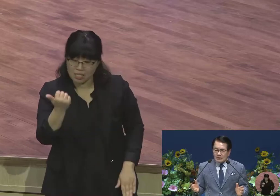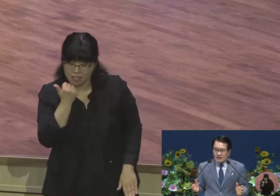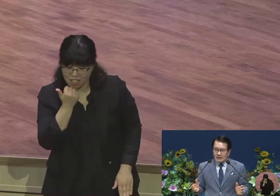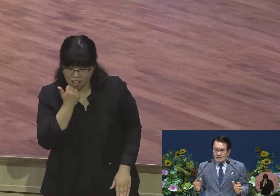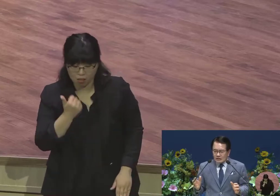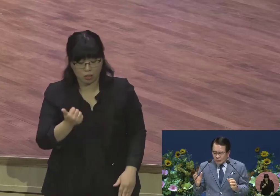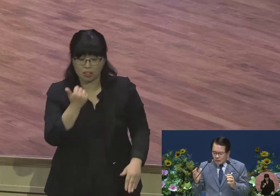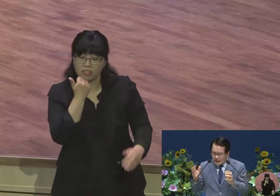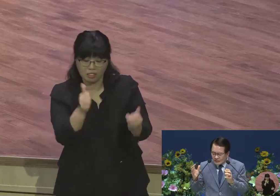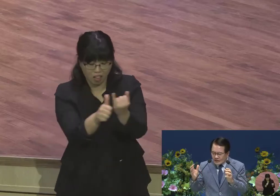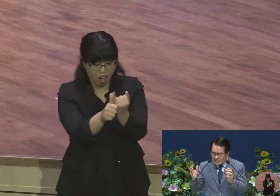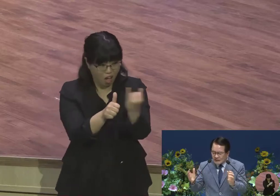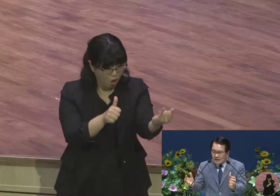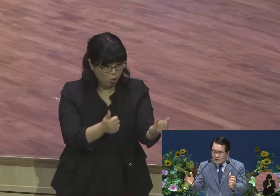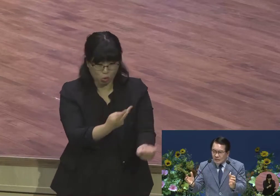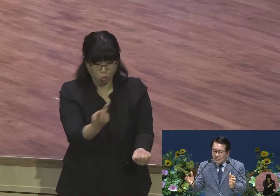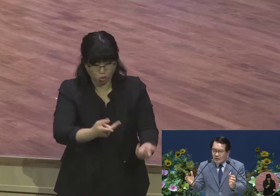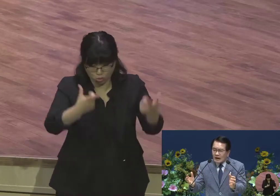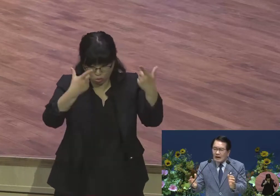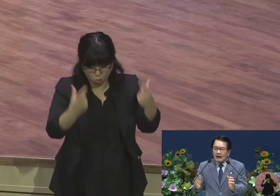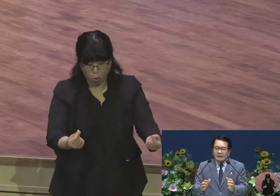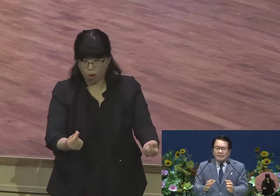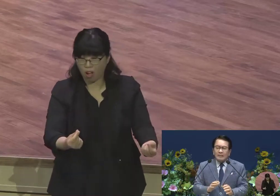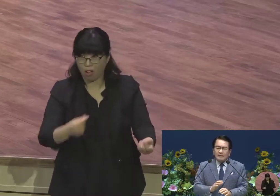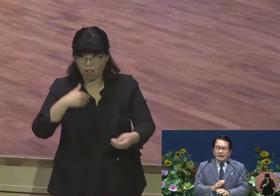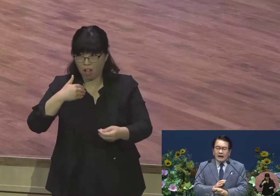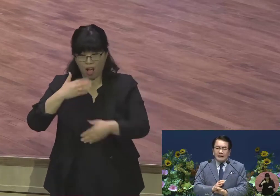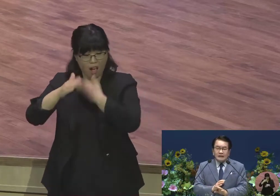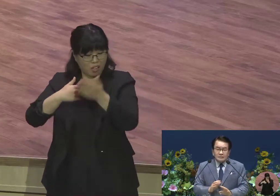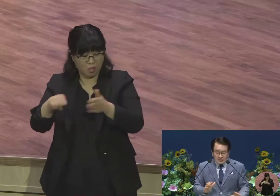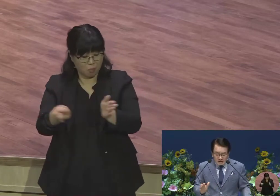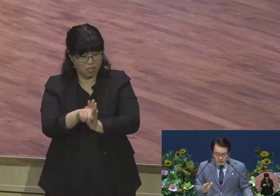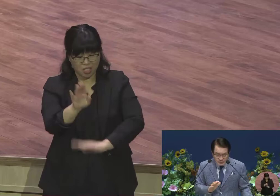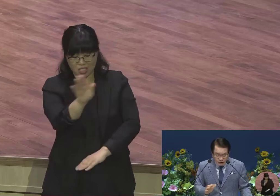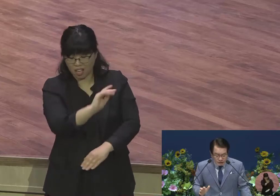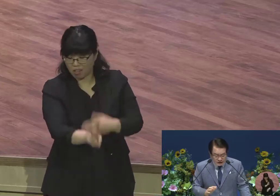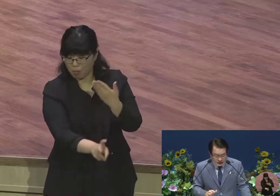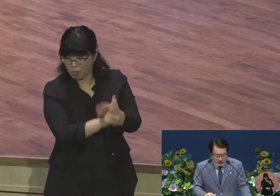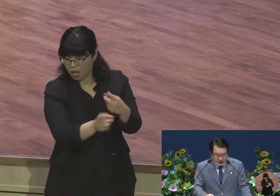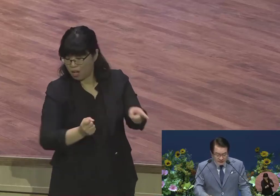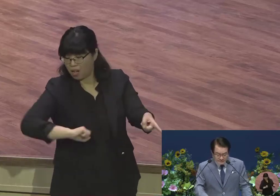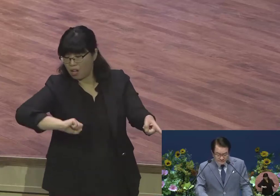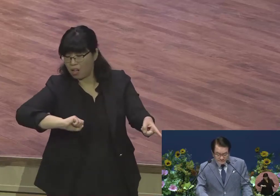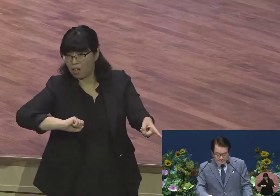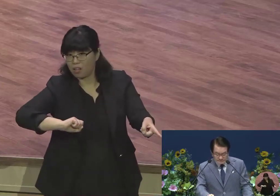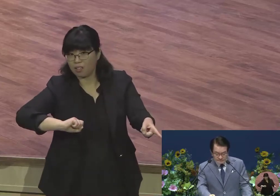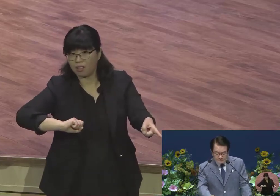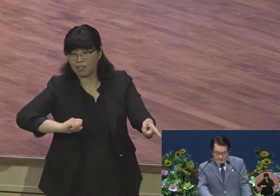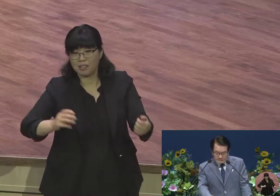중요합니다 성공을 했다 하더라도 하나님의 방법이 아니었으면 어떤 문제가 오느냐